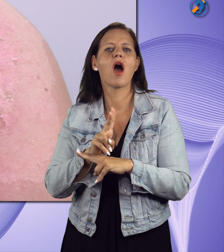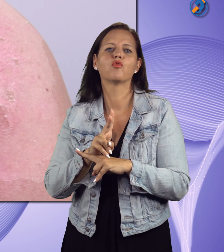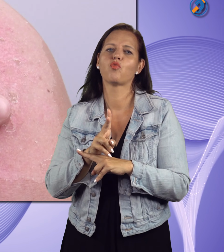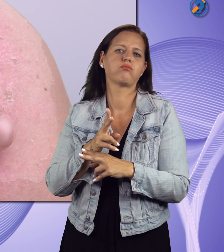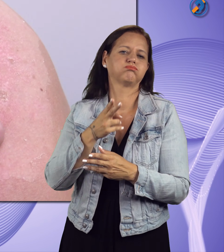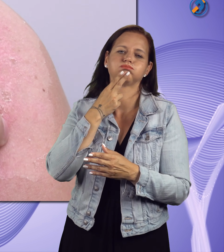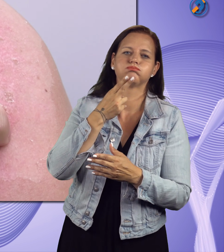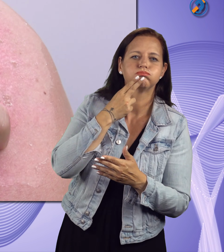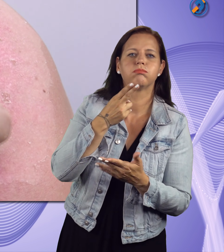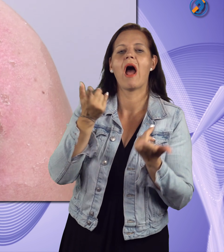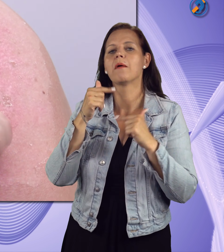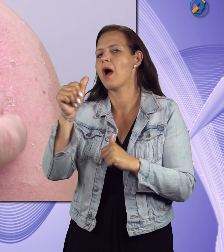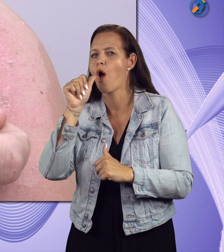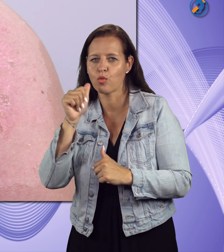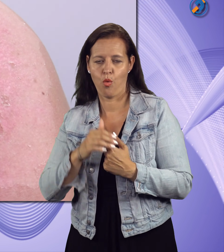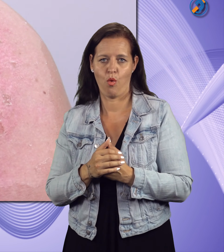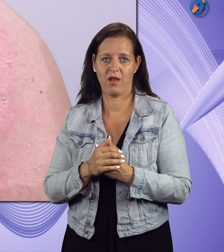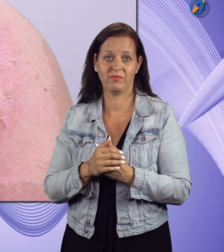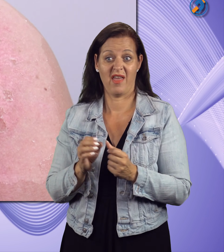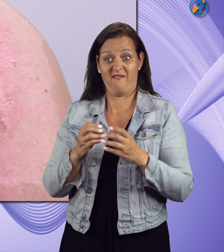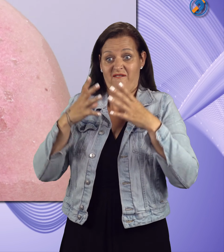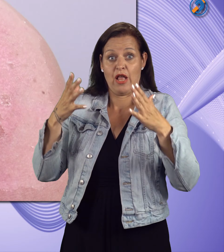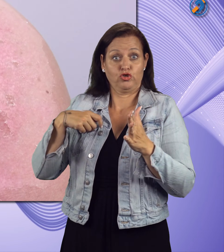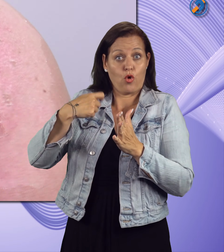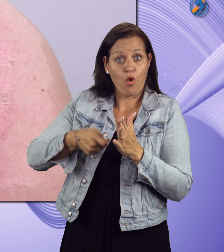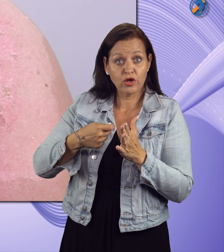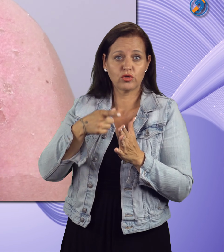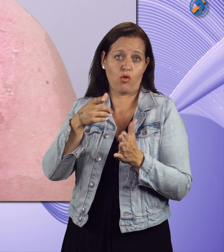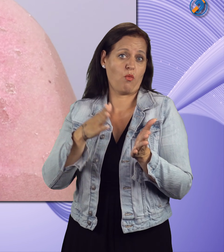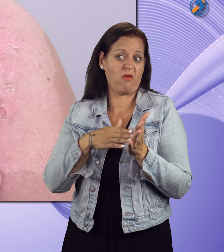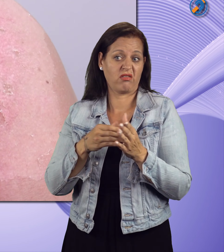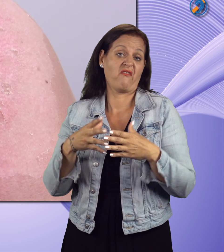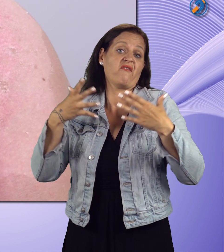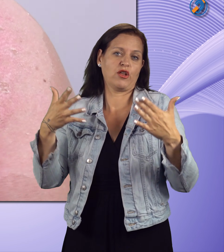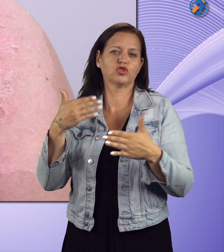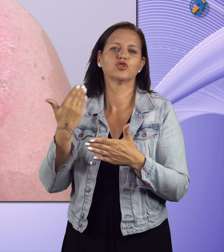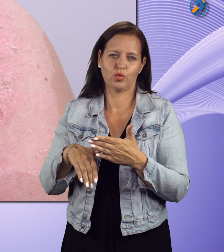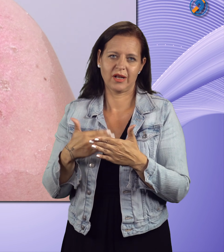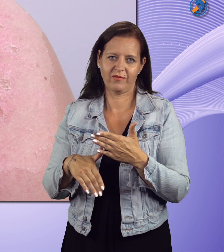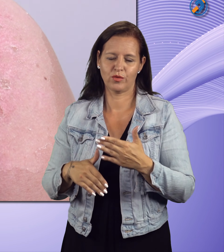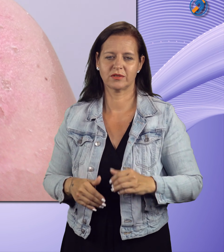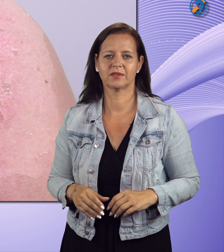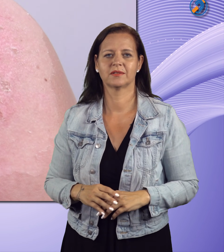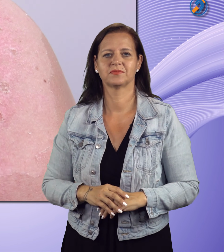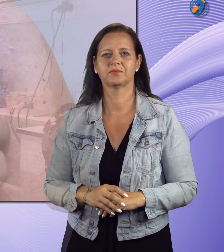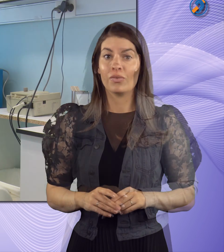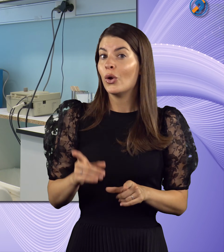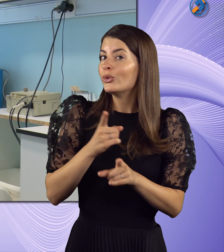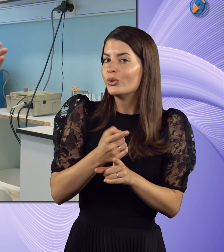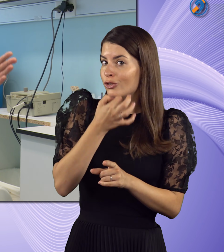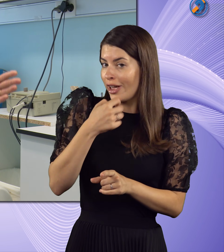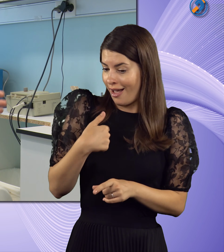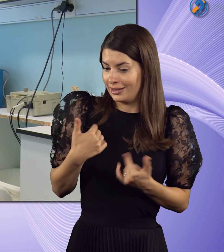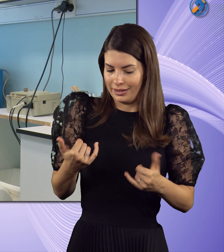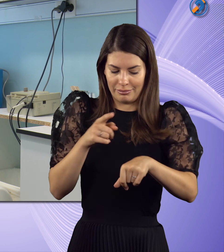varno uživanje tobačnih izdelkov in alkohola, večja količina pomeni večjo škodljivost.